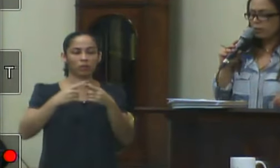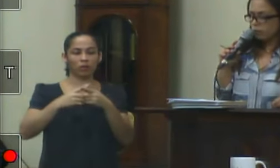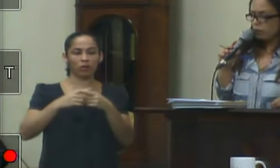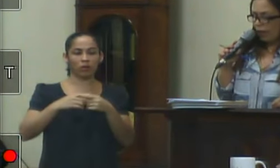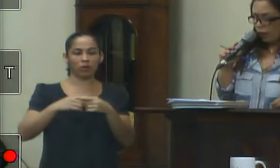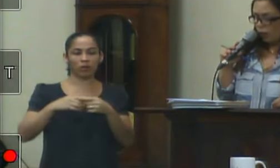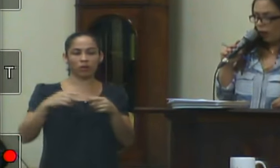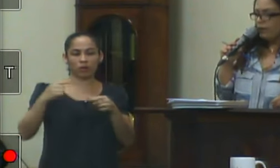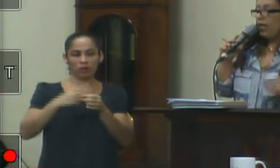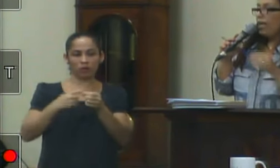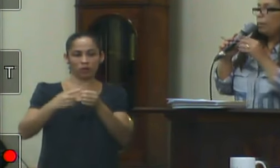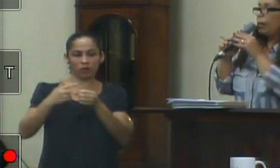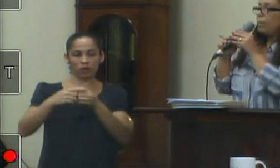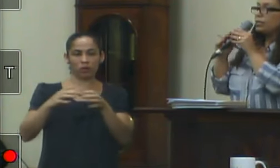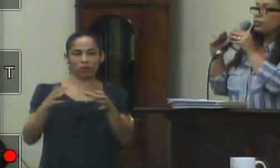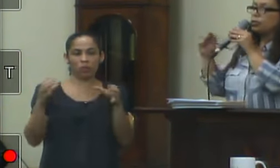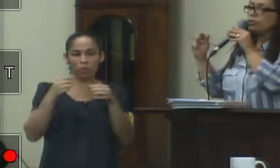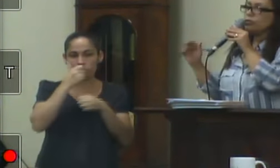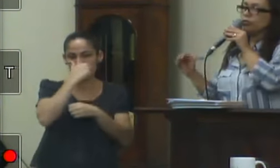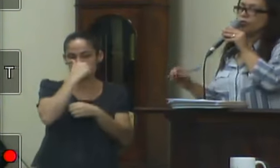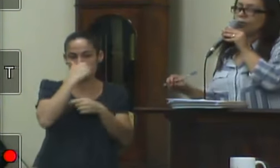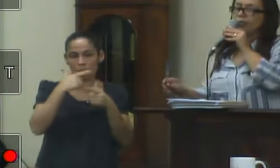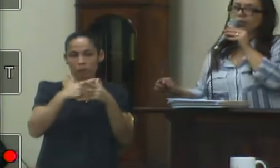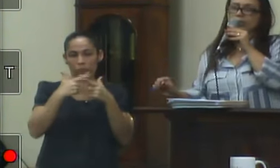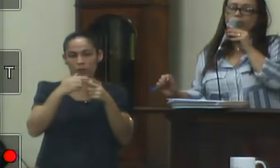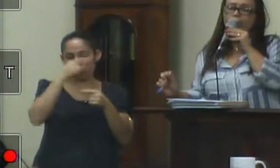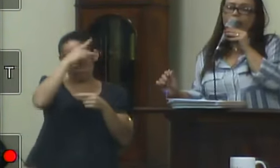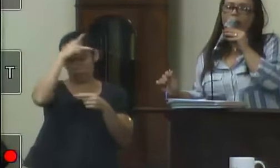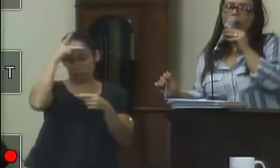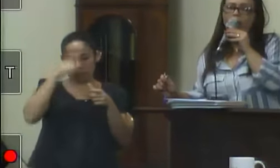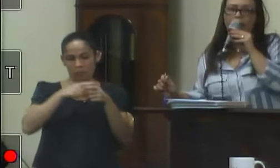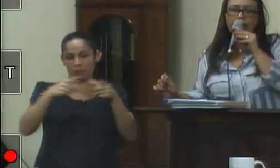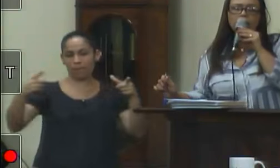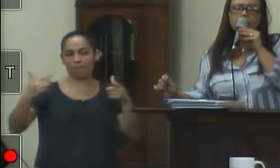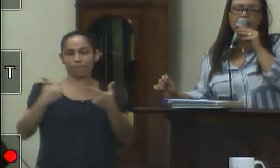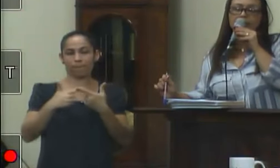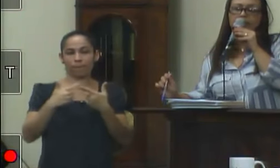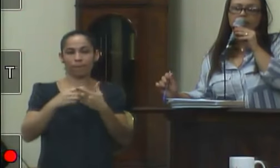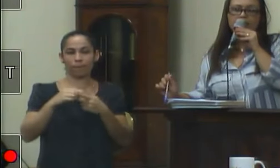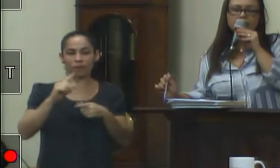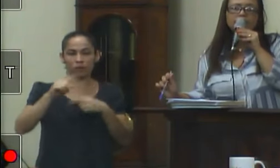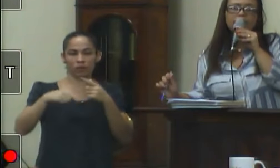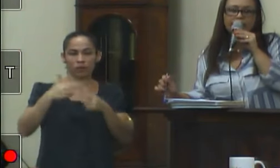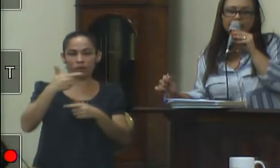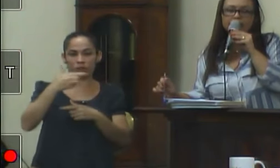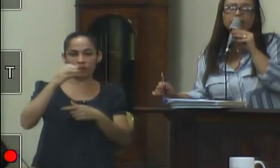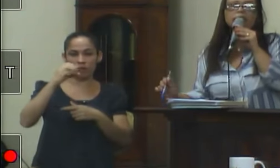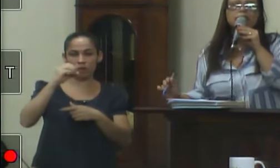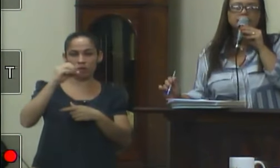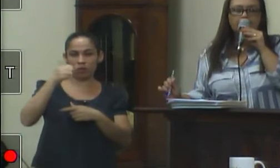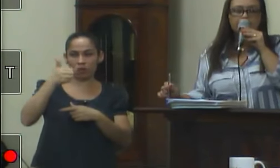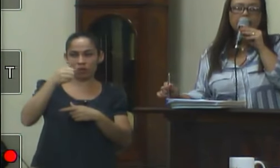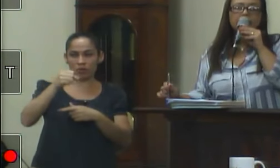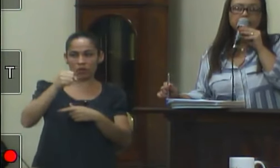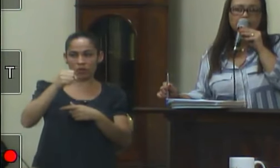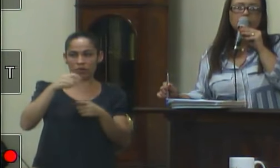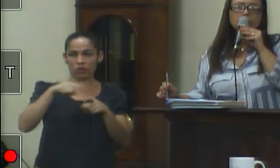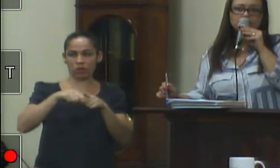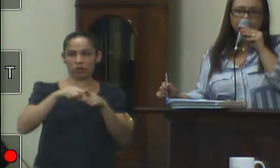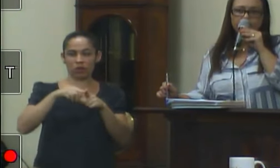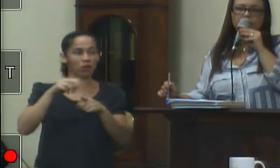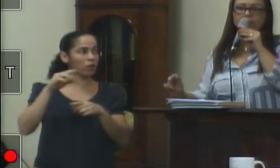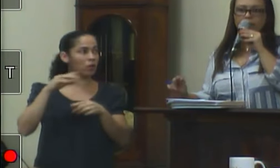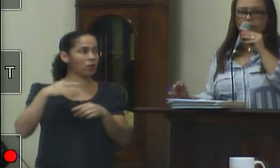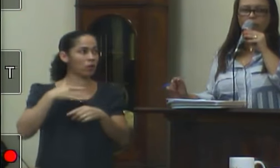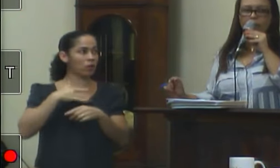população é muito maior. E para a meta de 2018 é transformar a UBS de Jardim Valença também em saúde